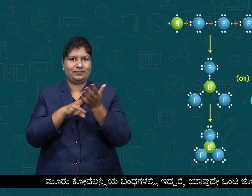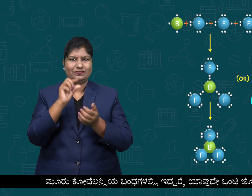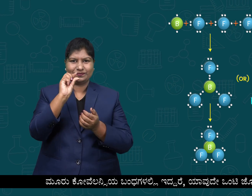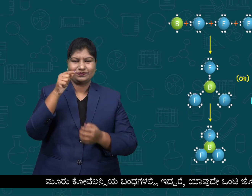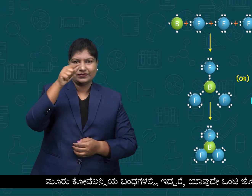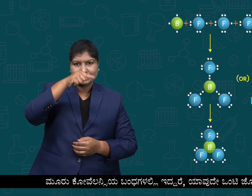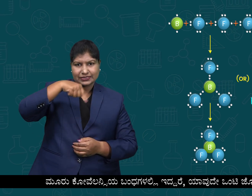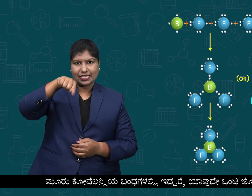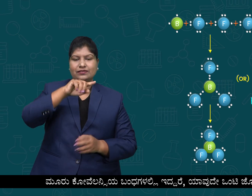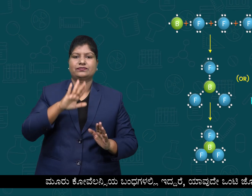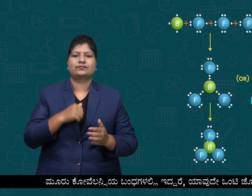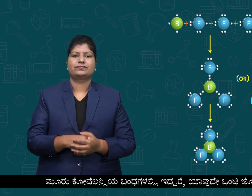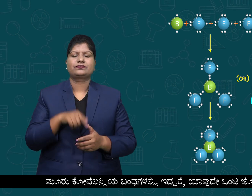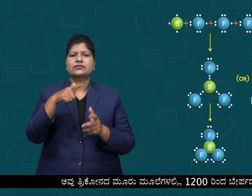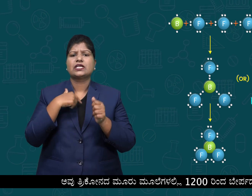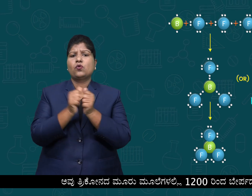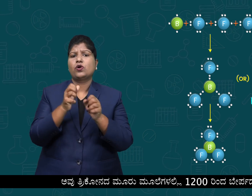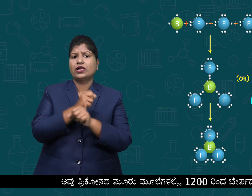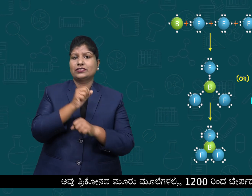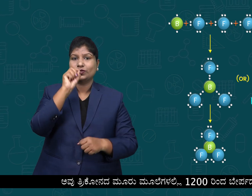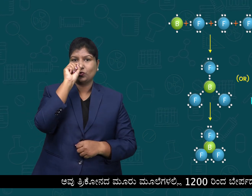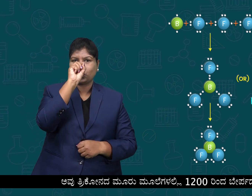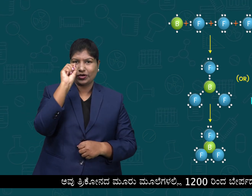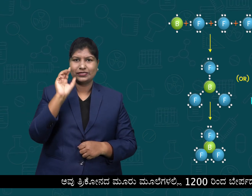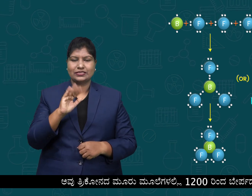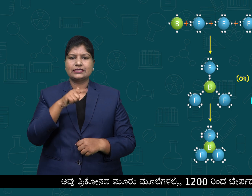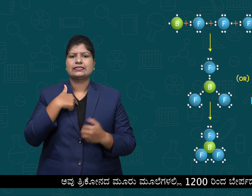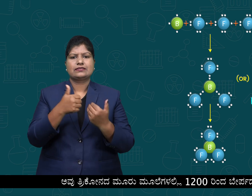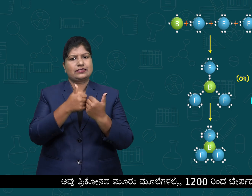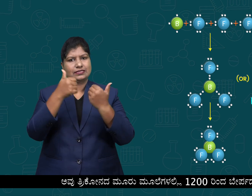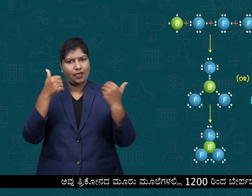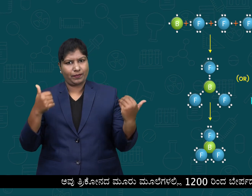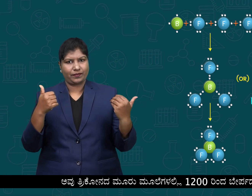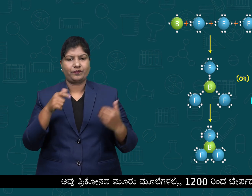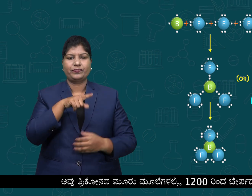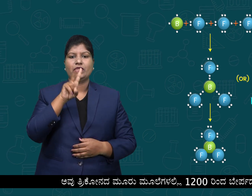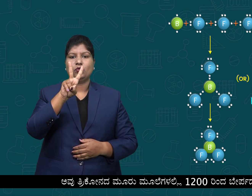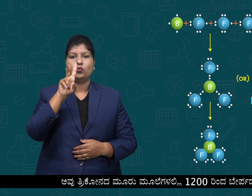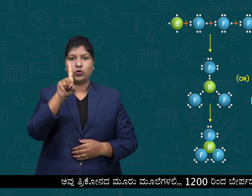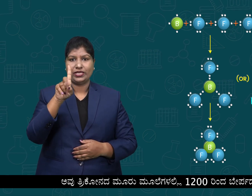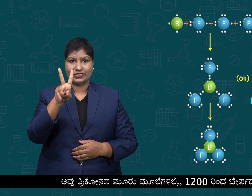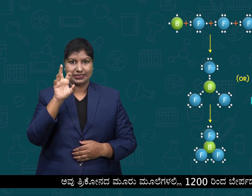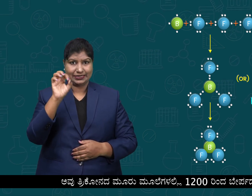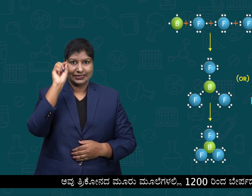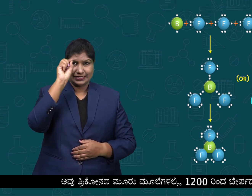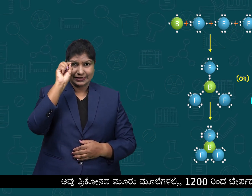ಯಾವುದೇ ಒಂಟಿ ಜೋಡಿಗಳಿಲ್ಲದೆ ಅವು ತ್ರಿಕೋನದ 3 ಮೂಲೆಗಳಲ್ಲಿ 1200ರಿಂದ